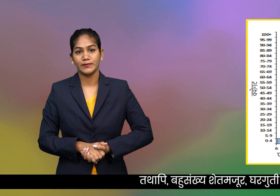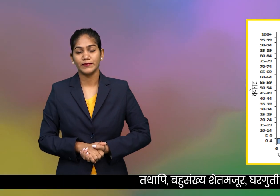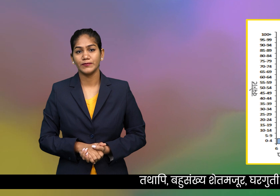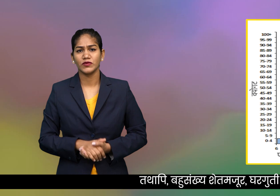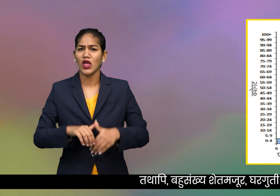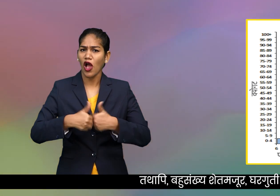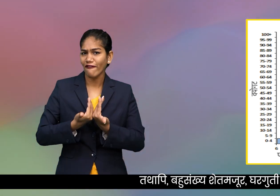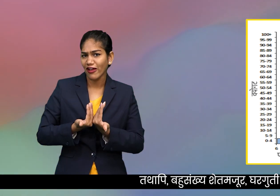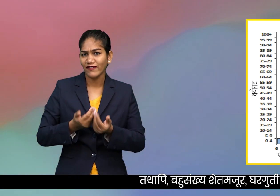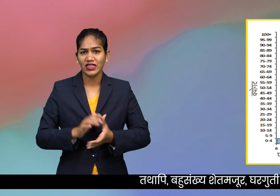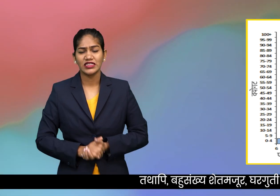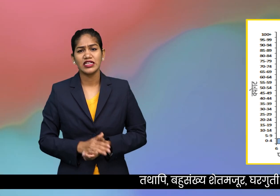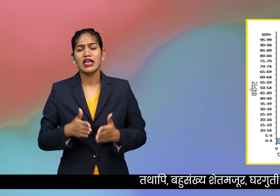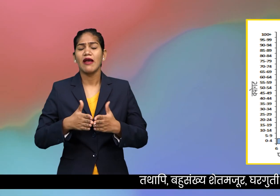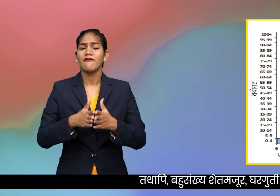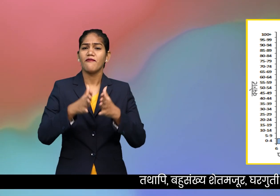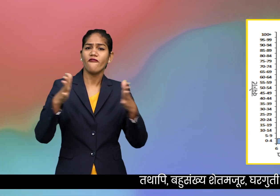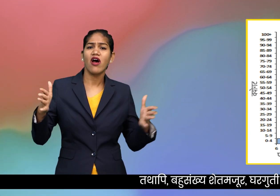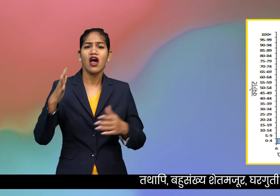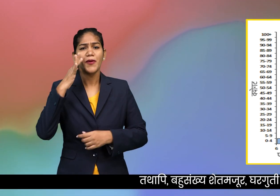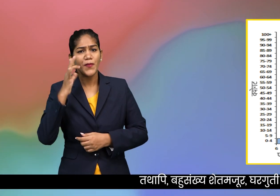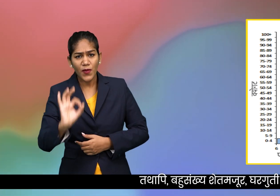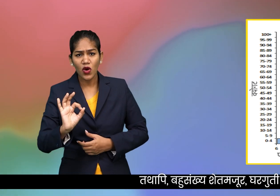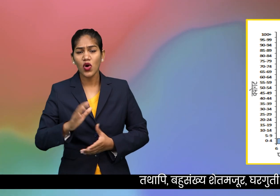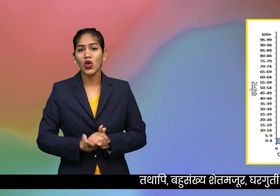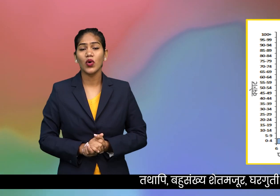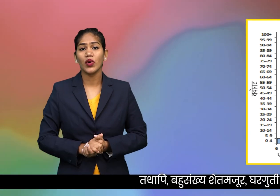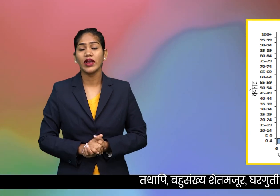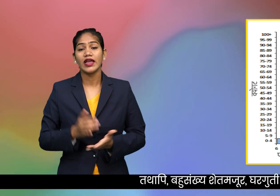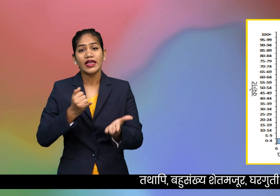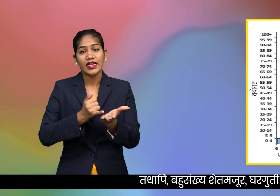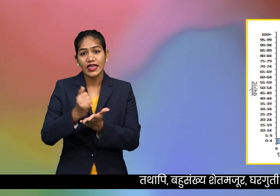तथापि बहुसंख्य शेतमजूर, घरगुती कामगार, बांधकाम कामगार